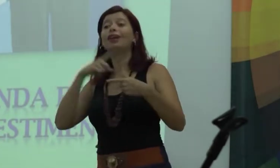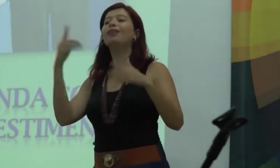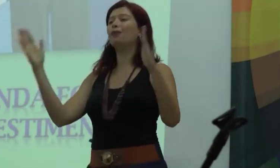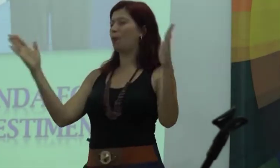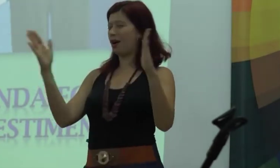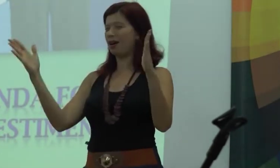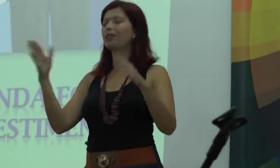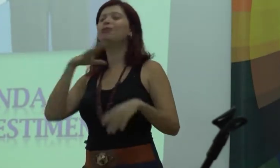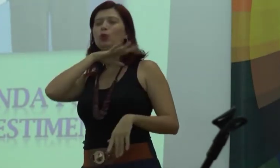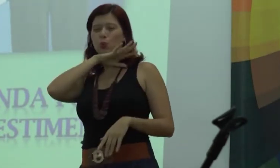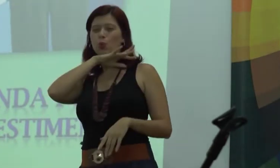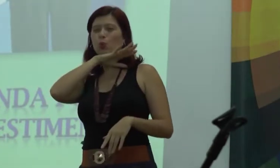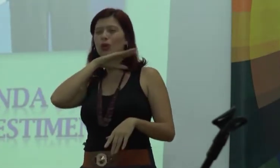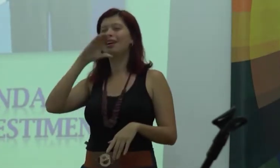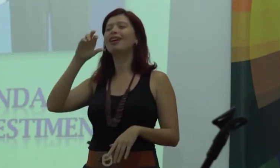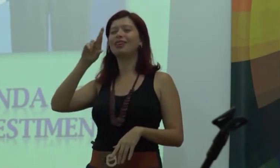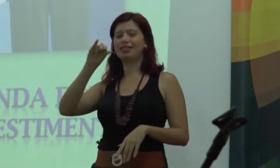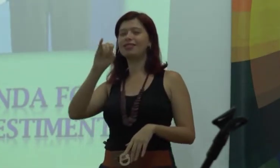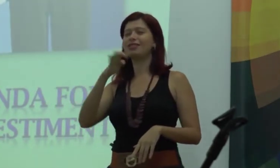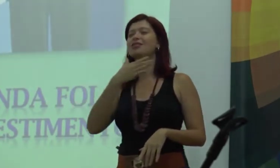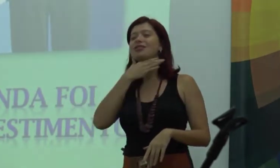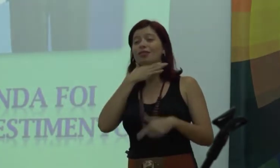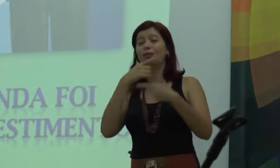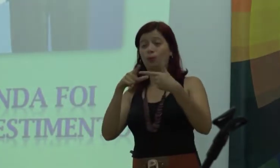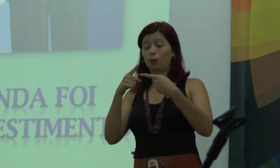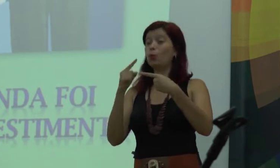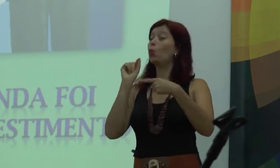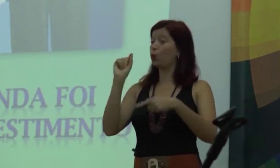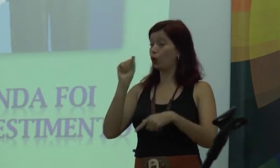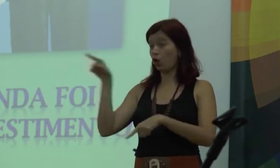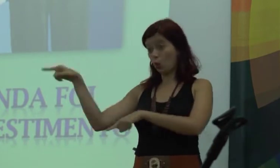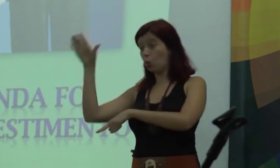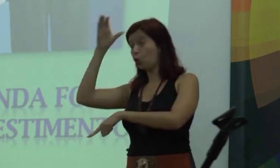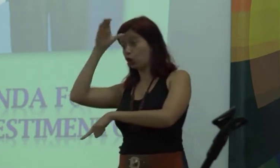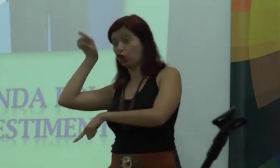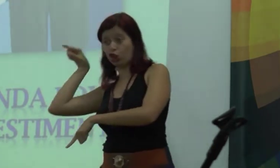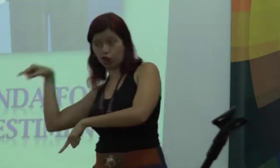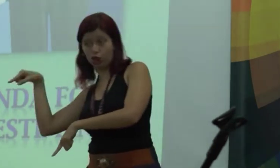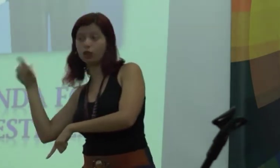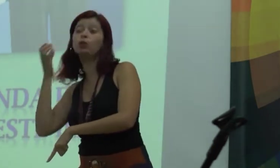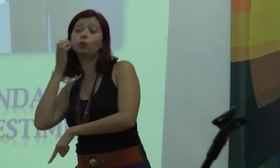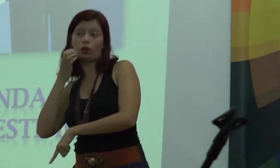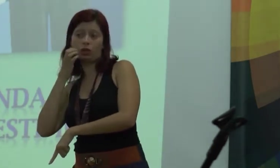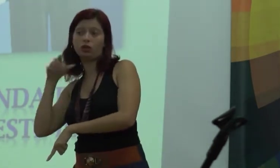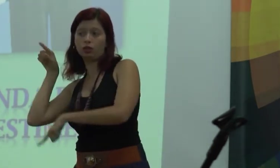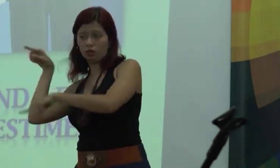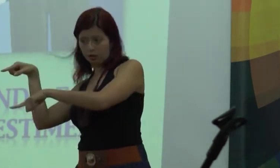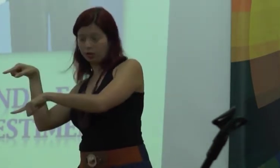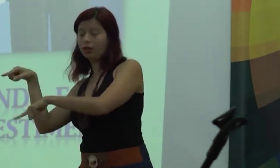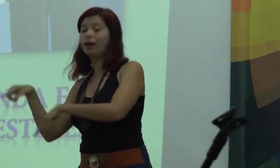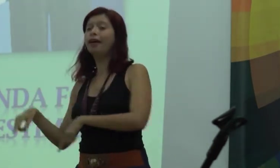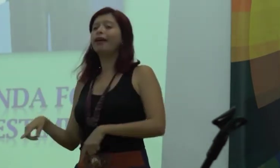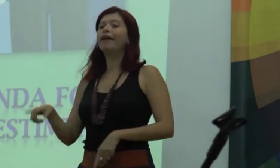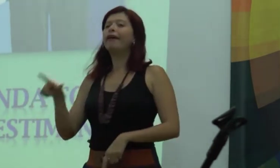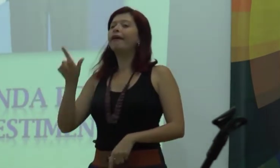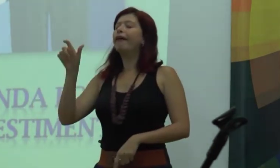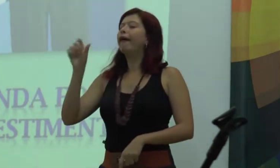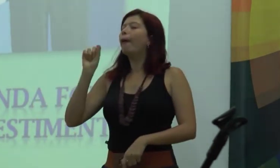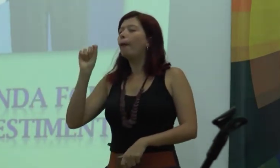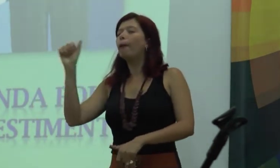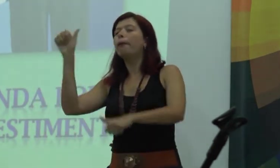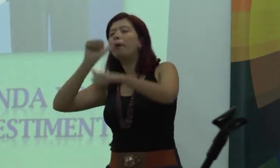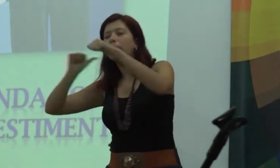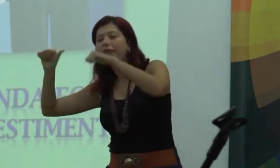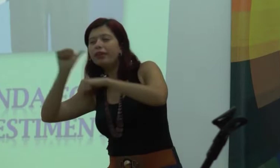Só o que aconteceu? Nesse período foi um período de crise, porque o tio dele